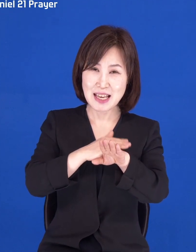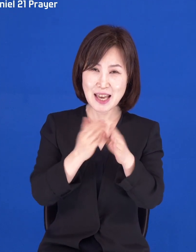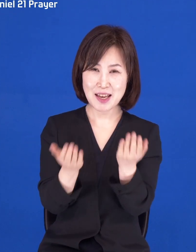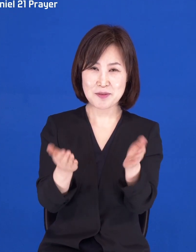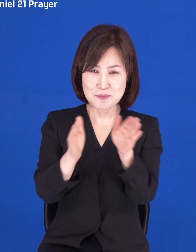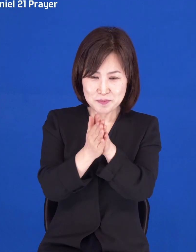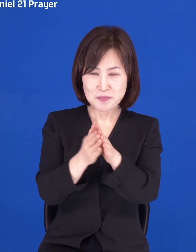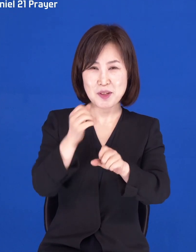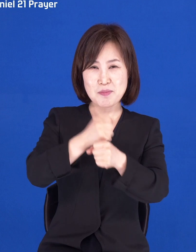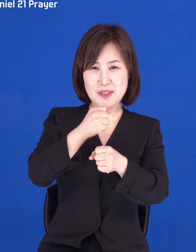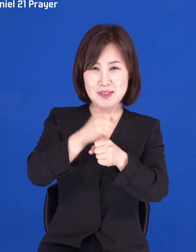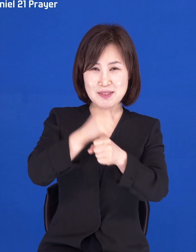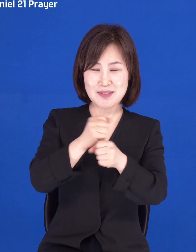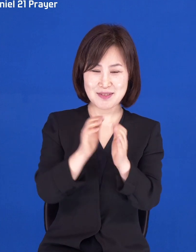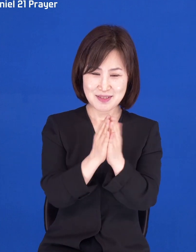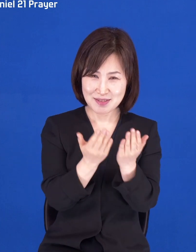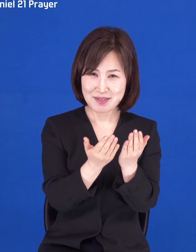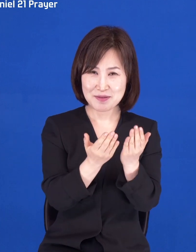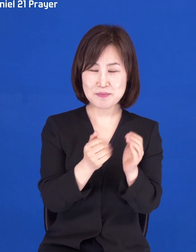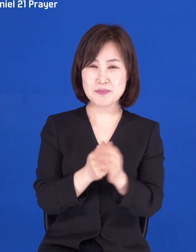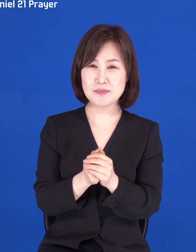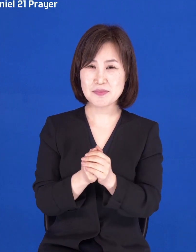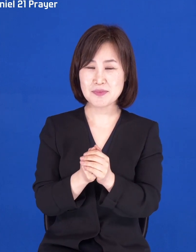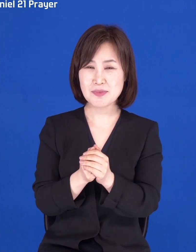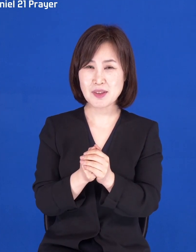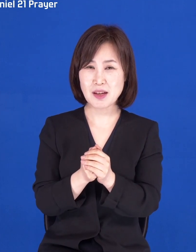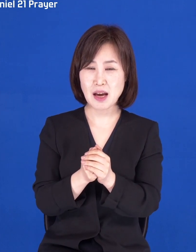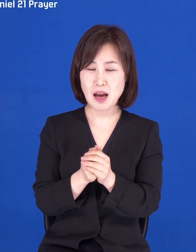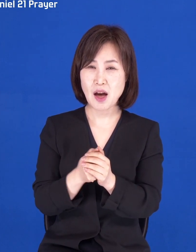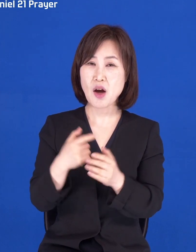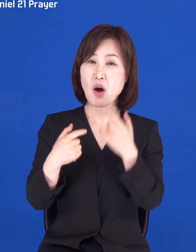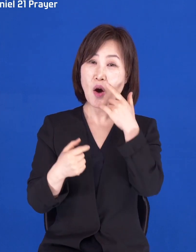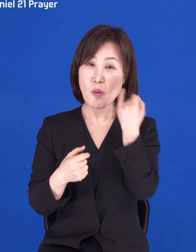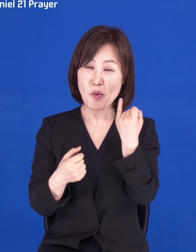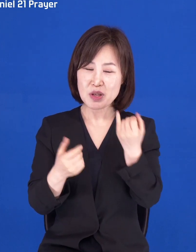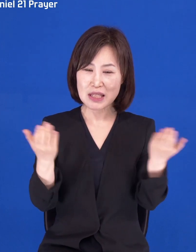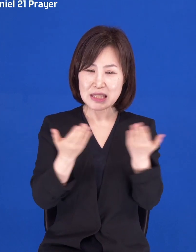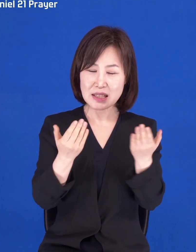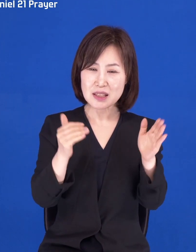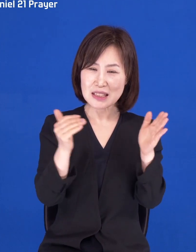보셨습니다. 저희 어머니도 하루 일과 다 마치고 들어오시면은